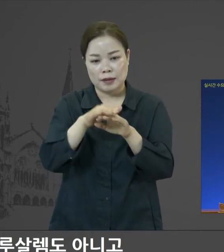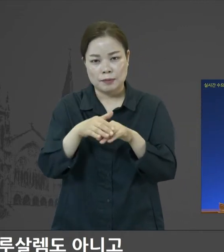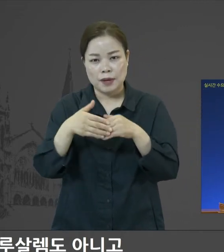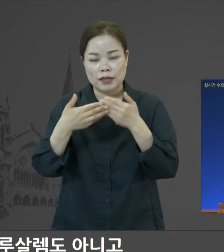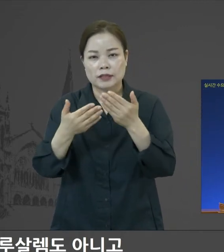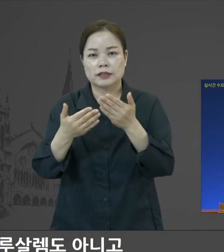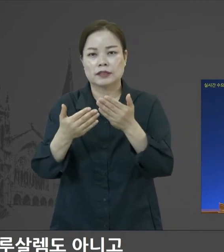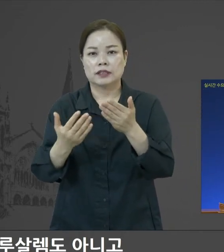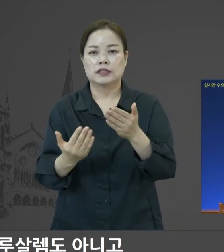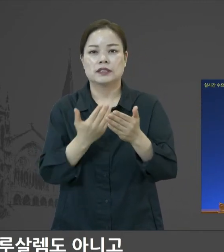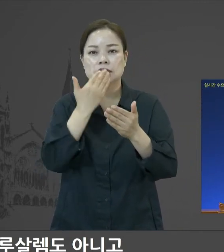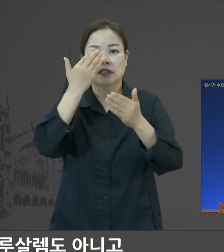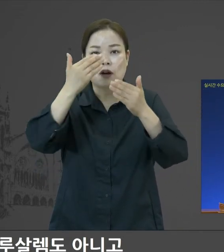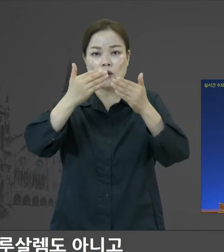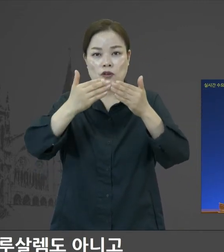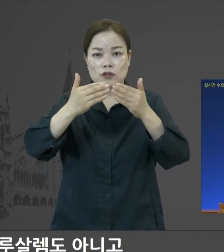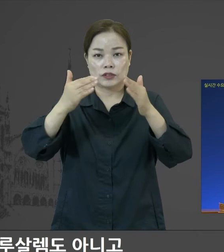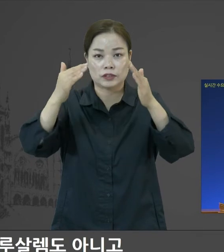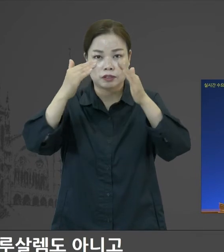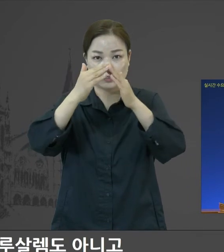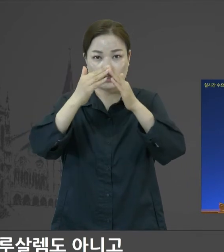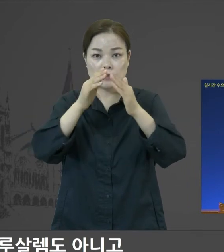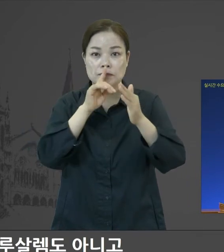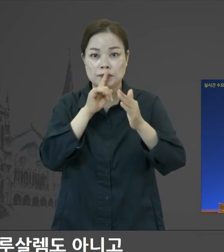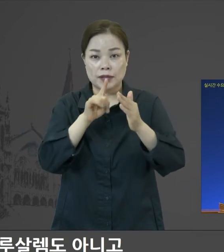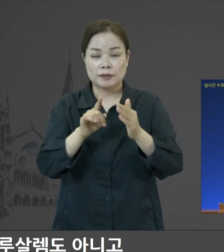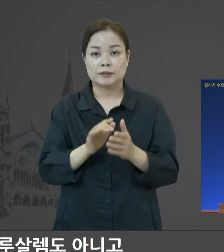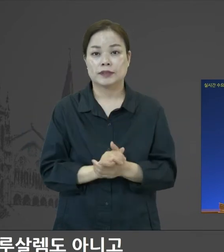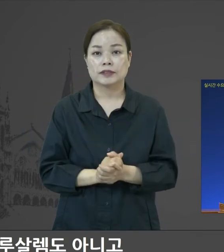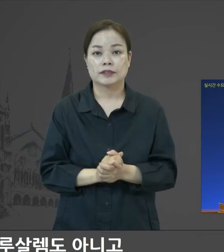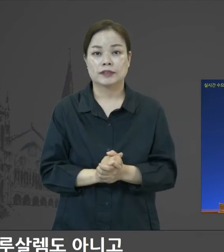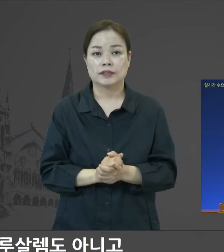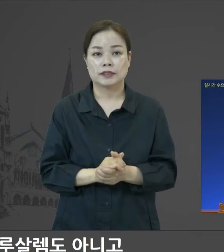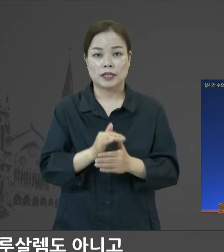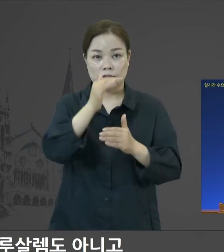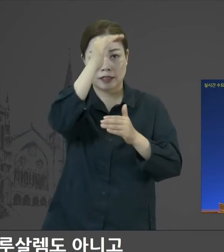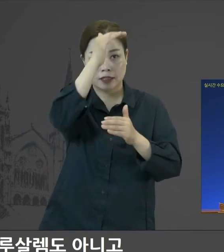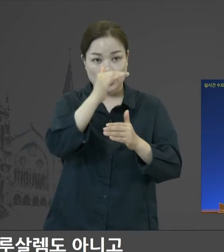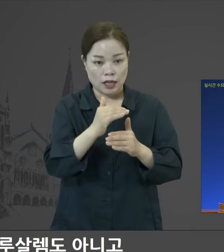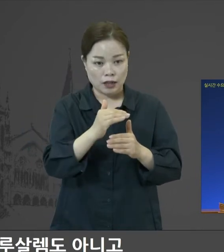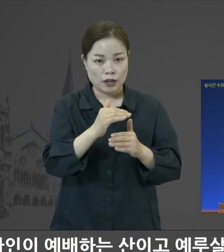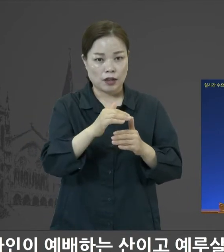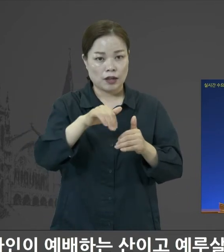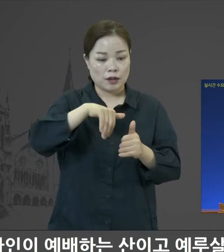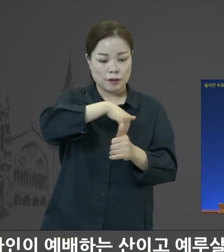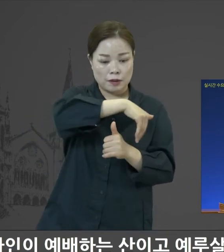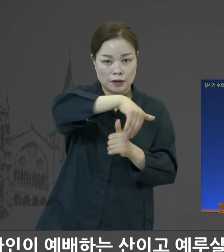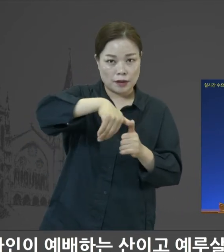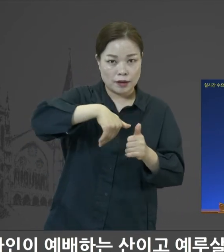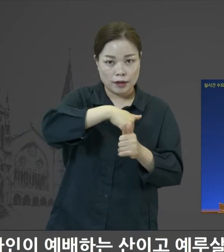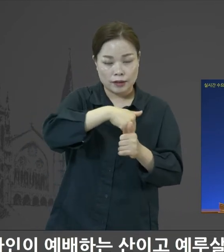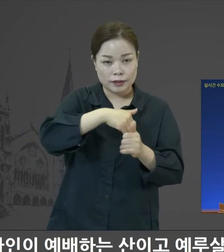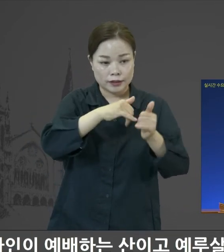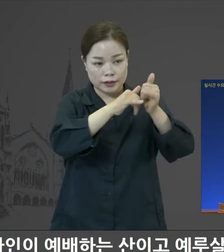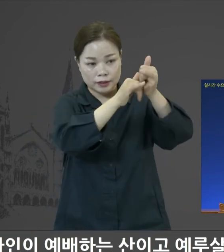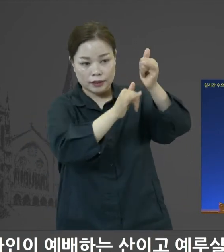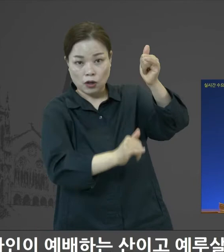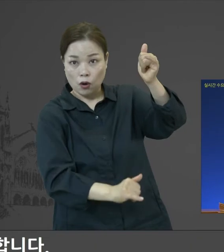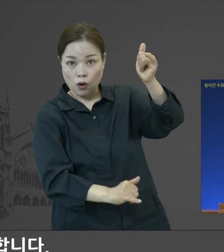예루살렘 성전을 의미합니다. 잠깐 본문의 배경이 되는 역사를 큰 맥락에서 좀 살펴보면요,